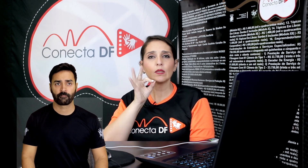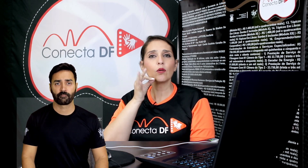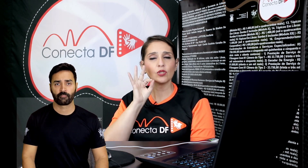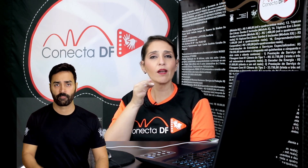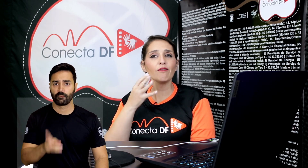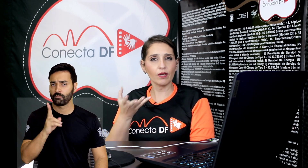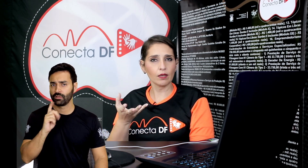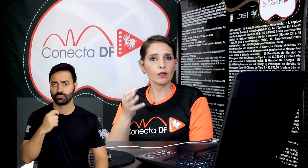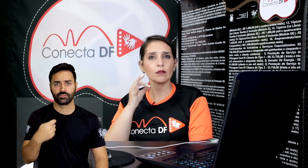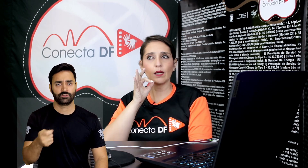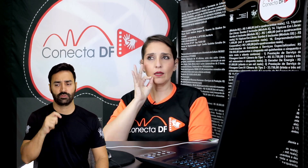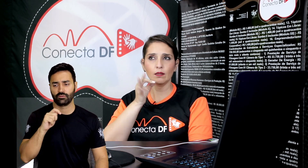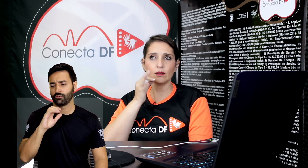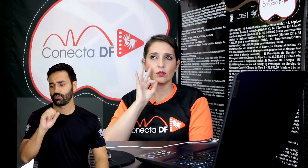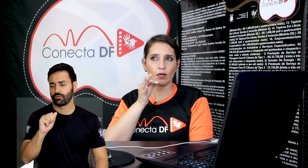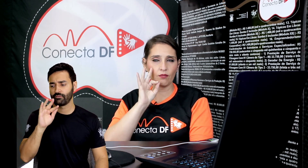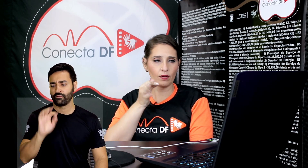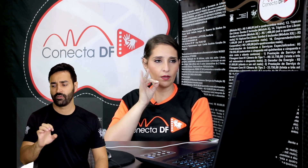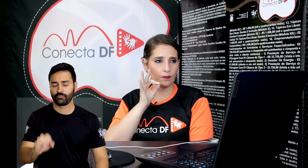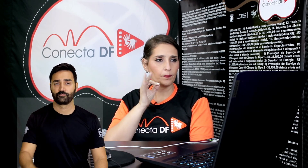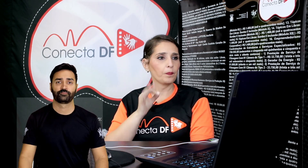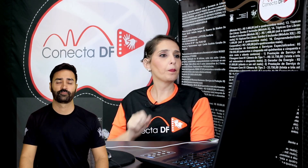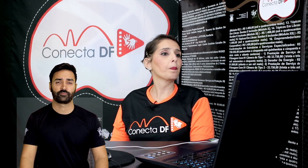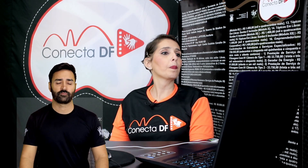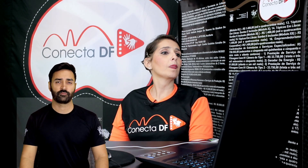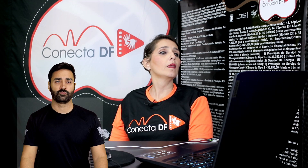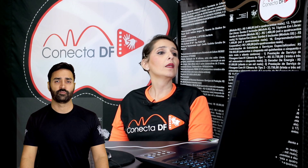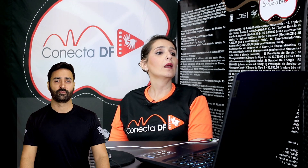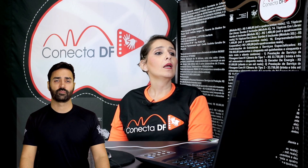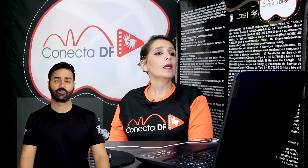mesmo sinal de café, tá? Café.